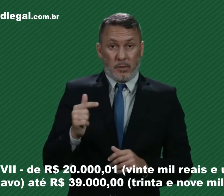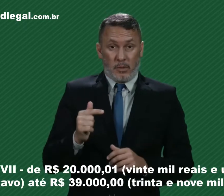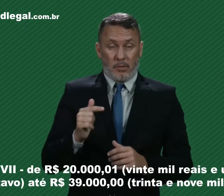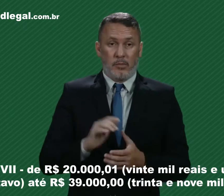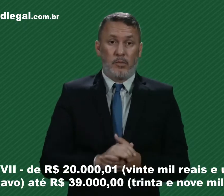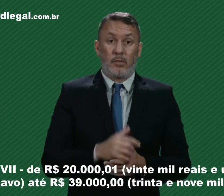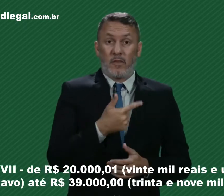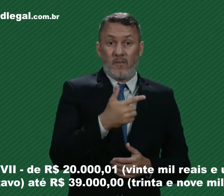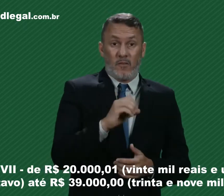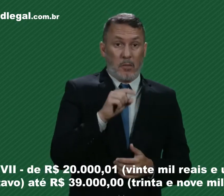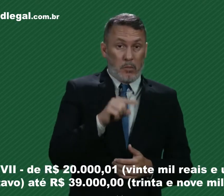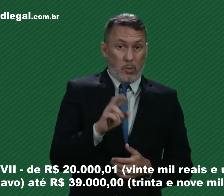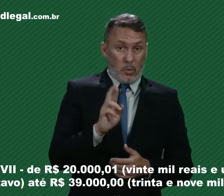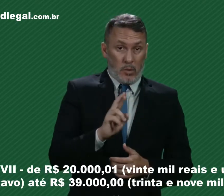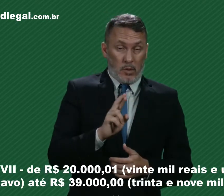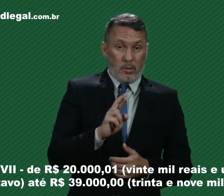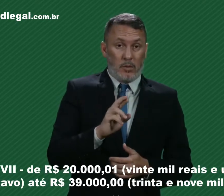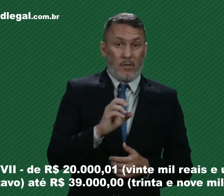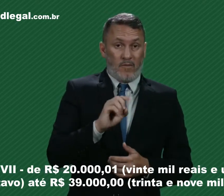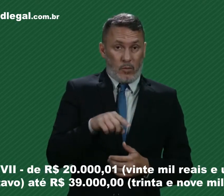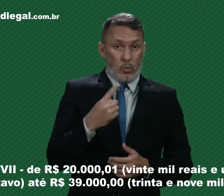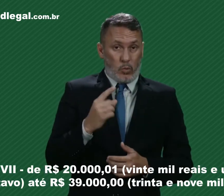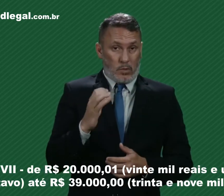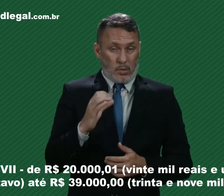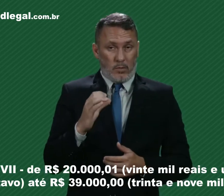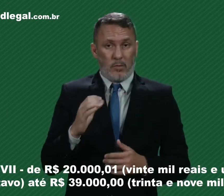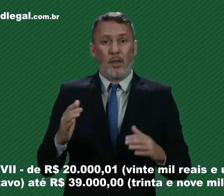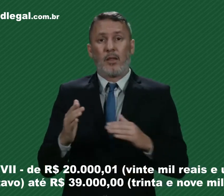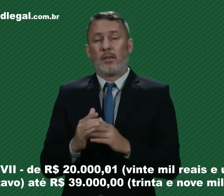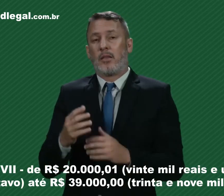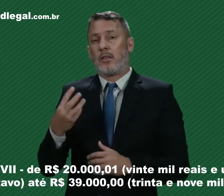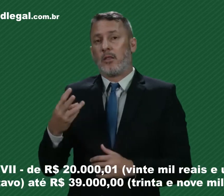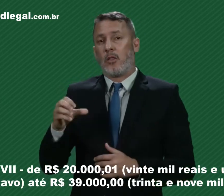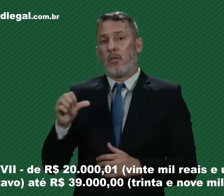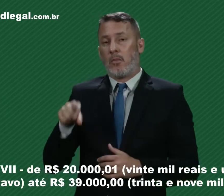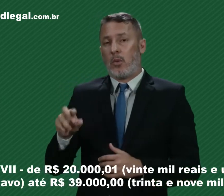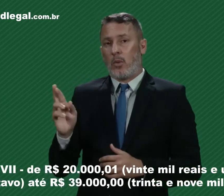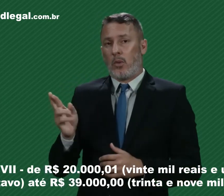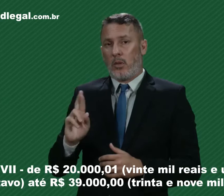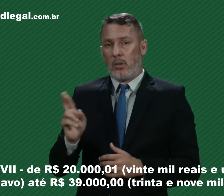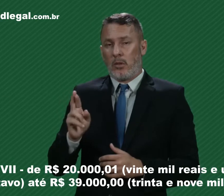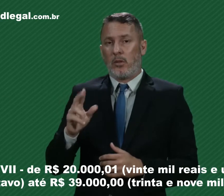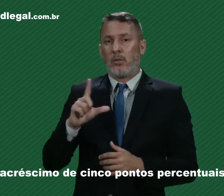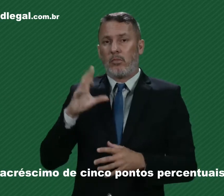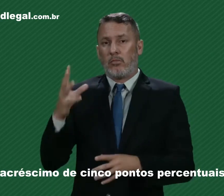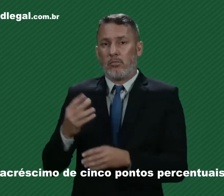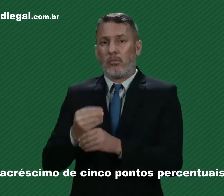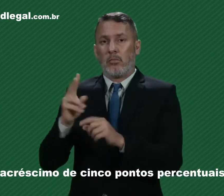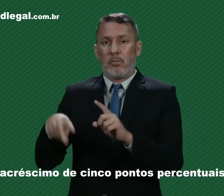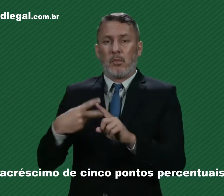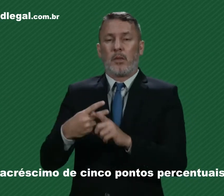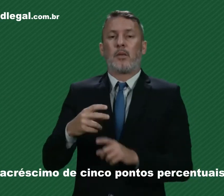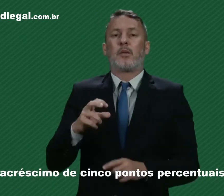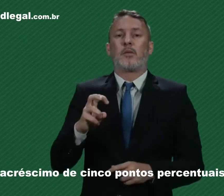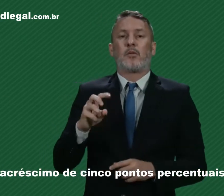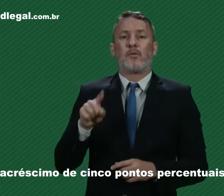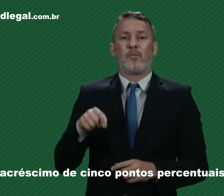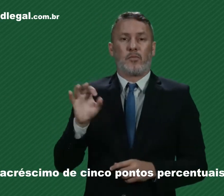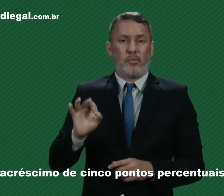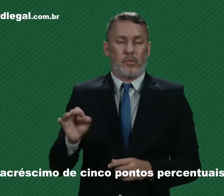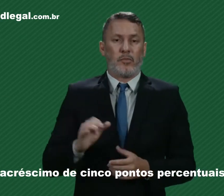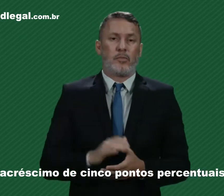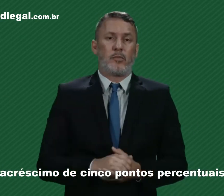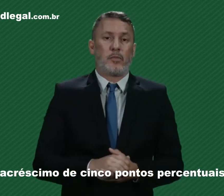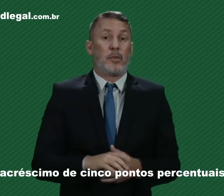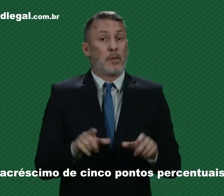Inciso 7. De R$ 20.001 até R$ 39.000, acréscimo de 5